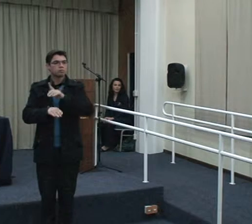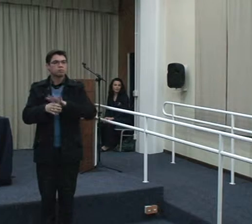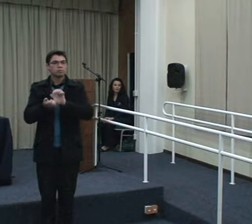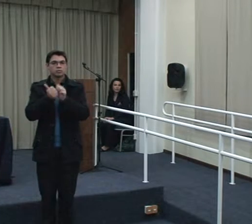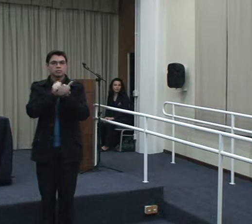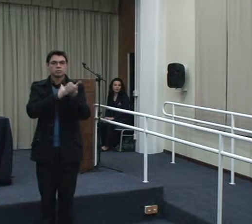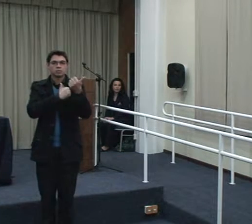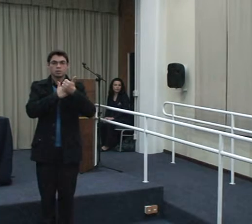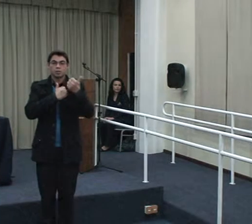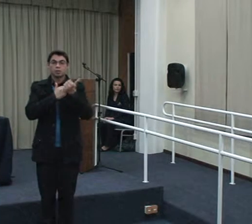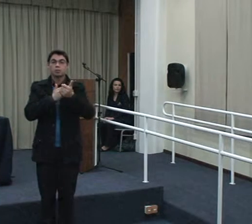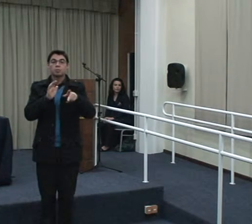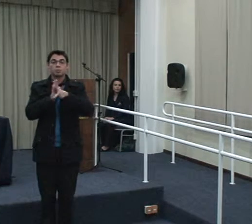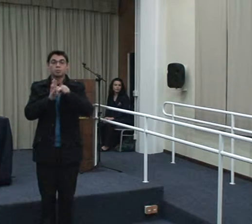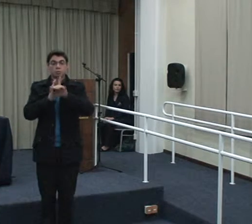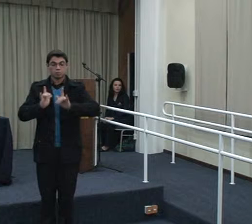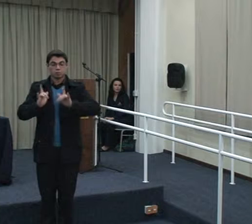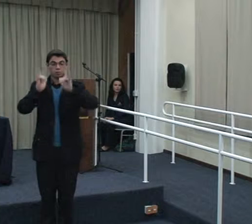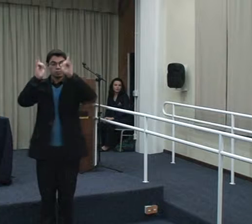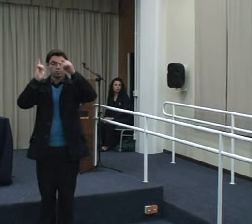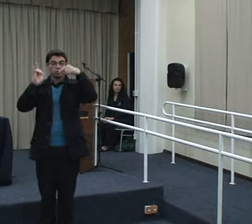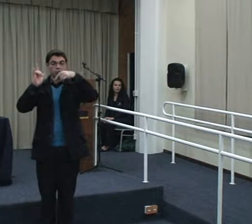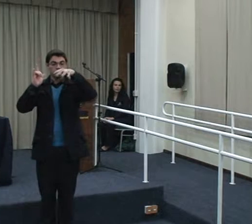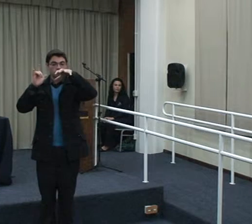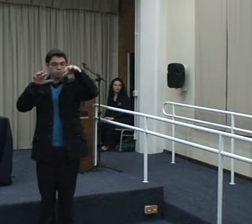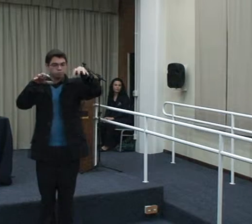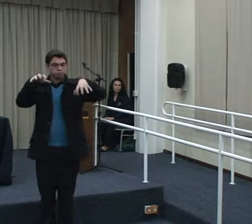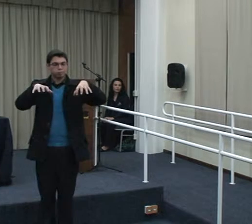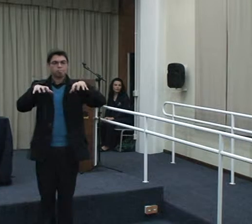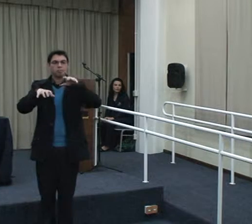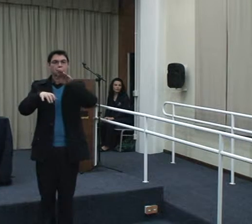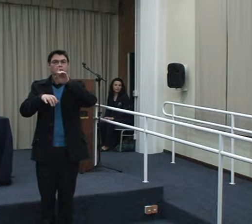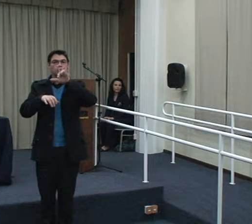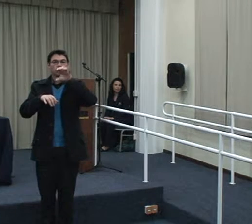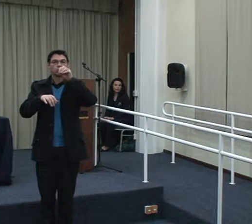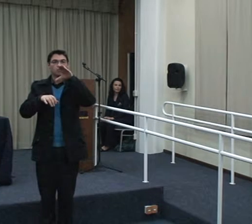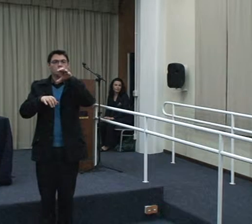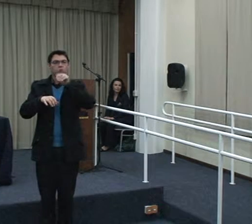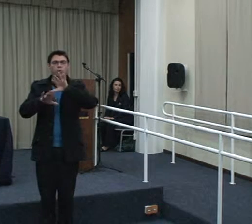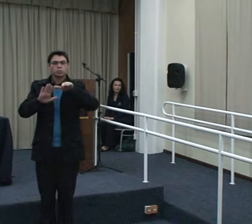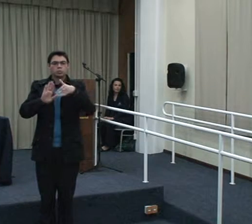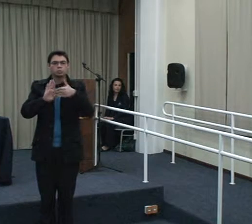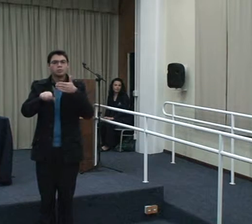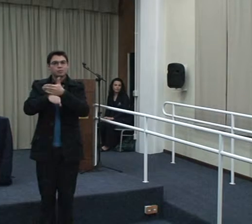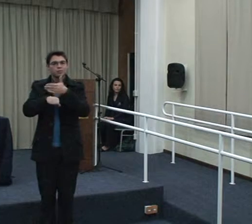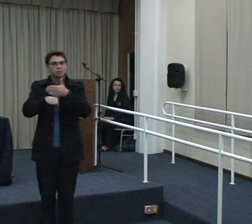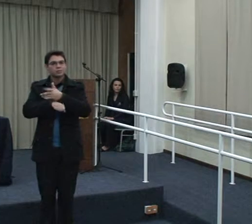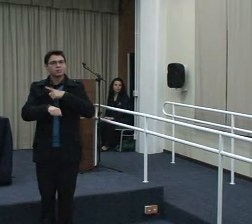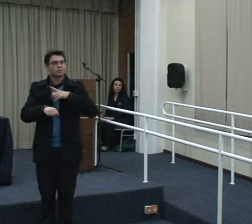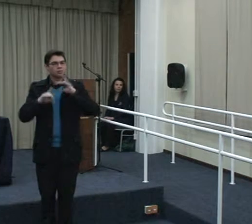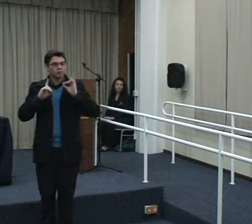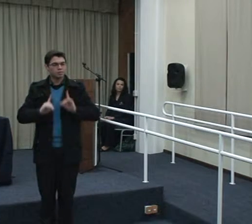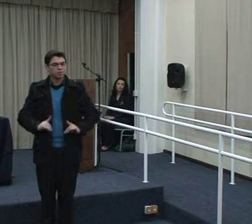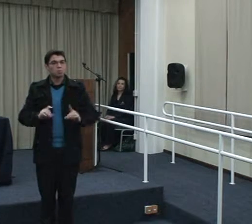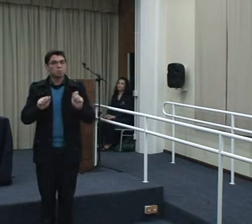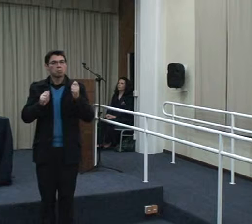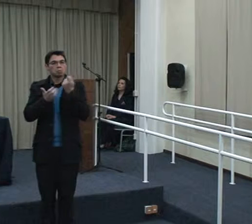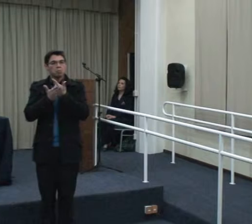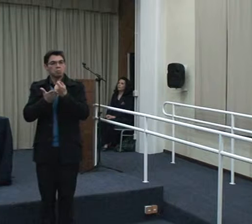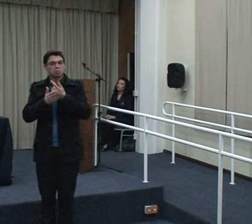um apartamento adaptado a todo tipo de necessidade. Na verdade, assim, a gente,